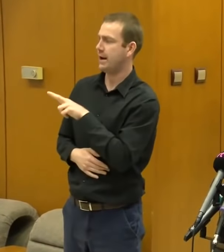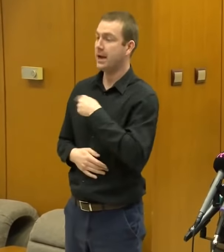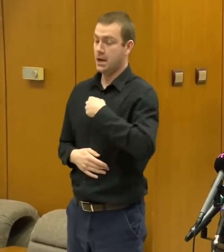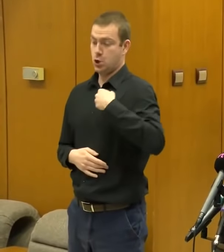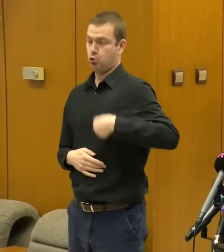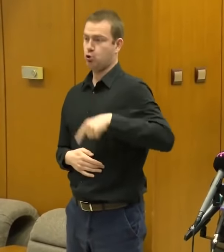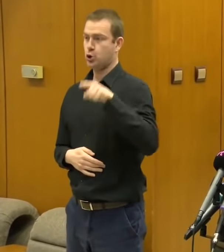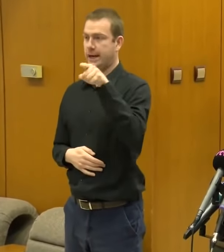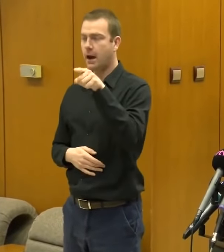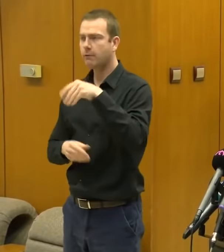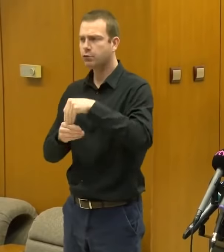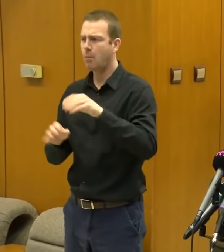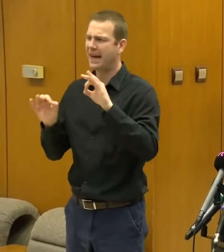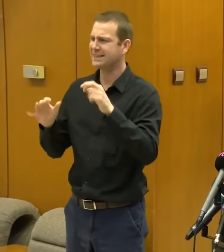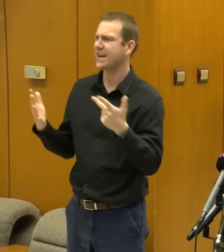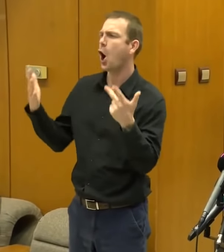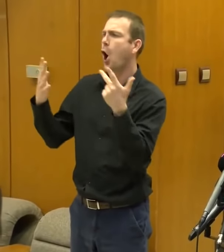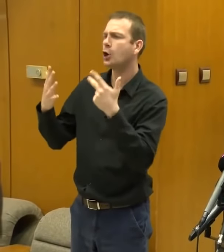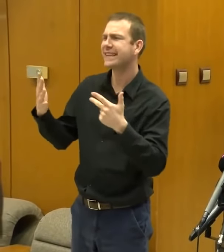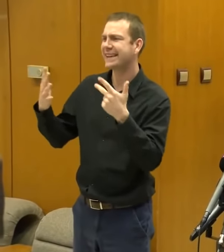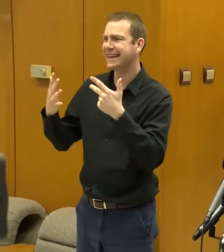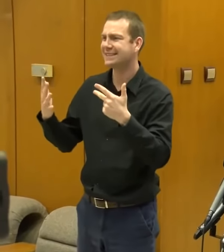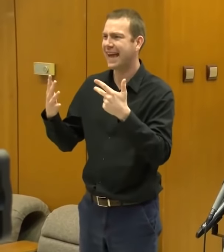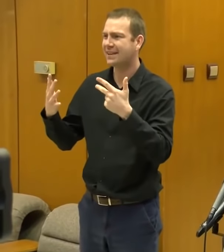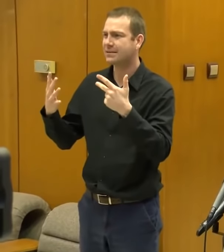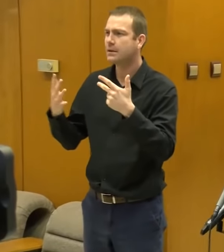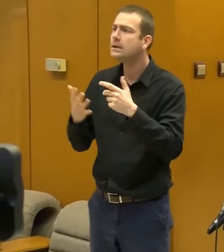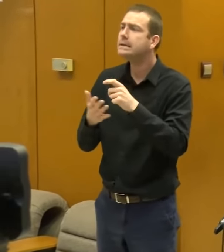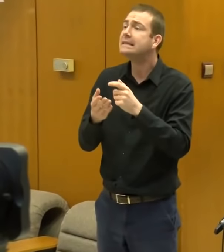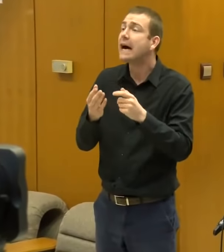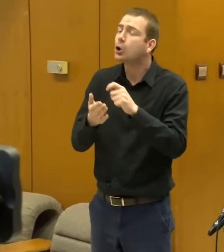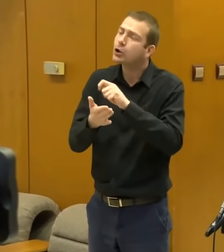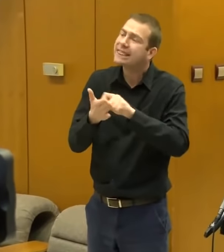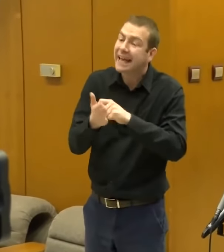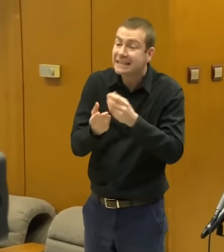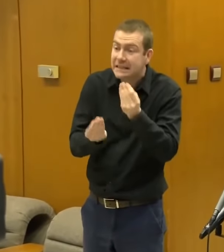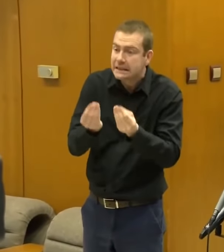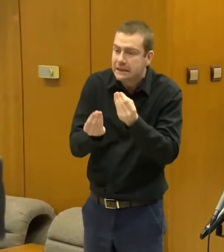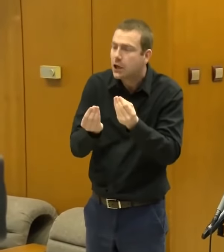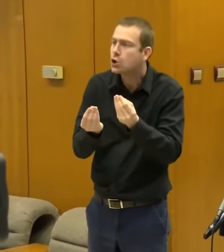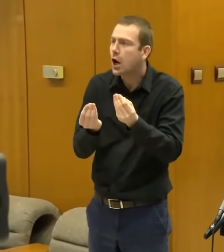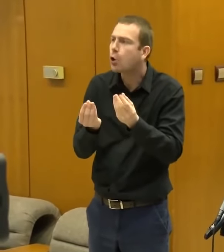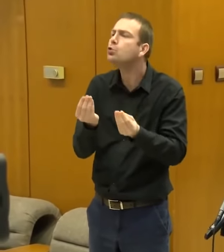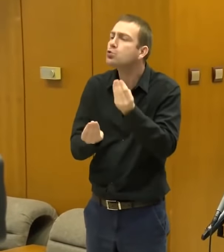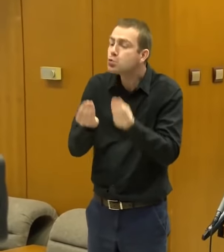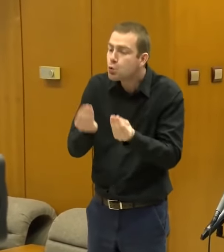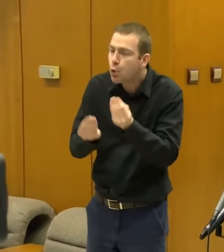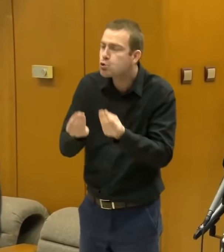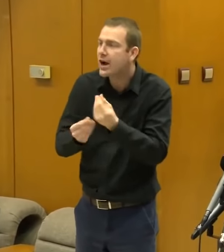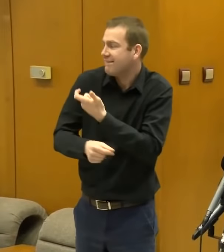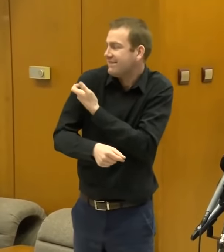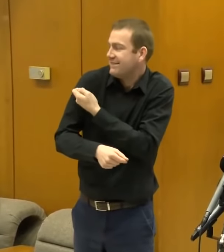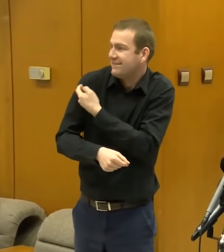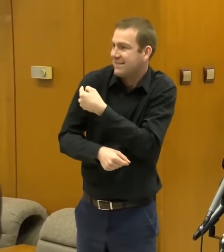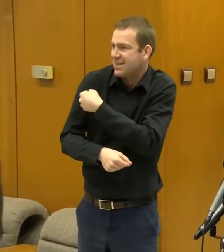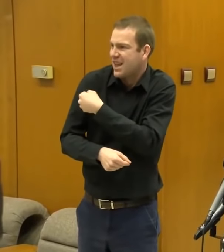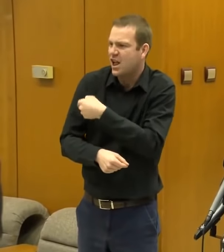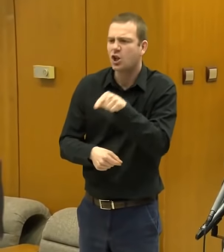80 klinických testov na vývoj vakcíny. Vývoj vakcíny je komplikovaná vec, a pretože ide o život človeka, nedá sa to len tak